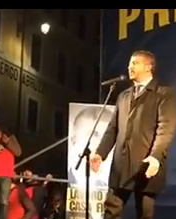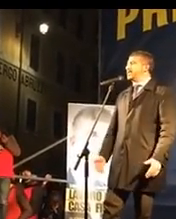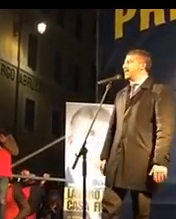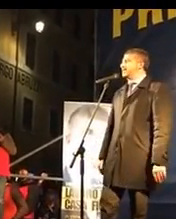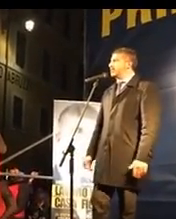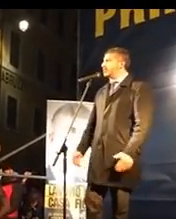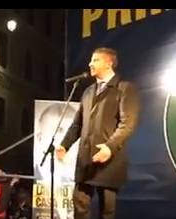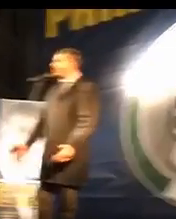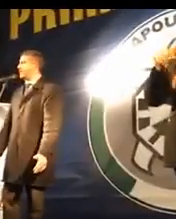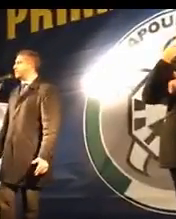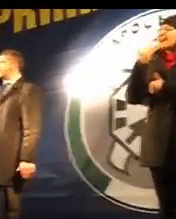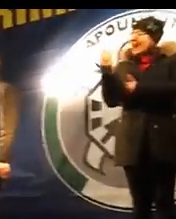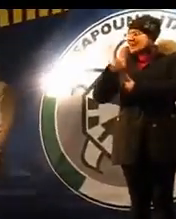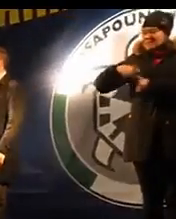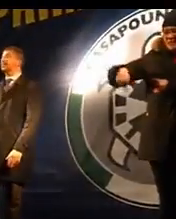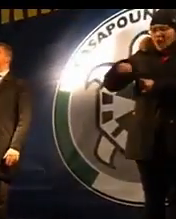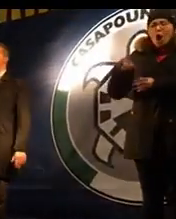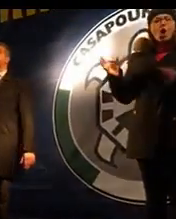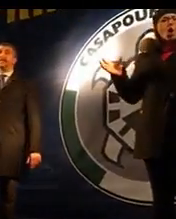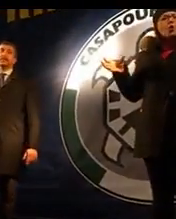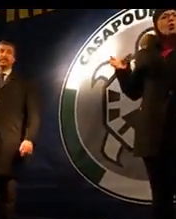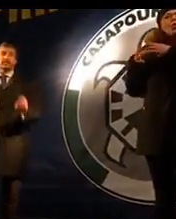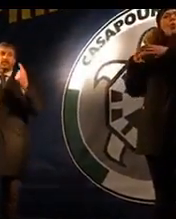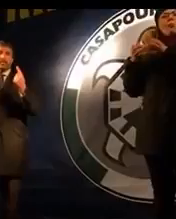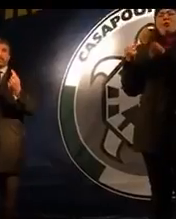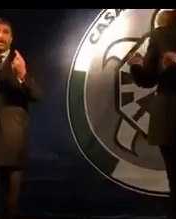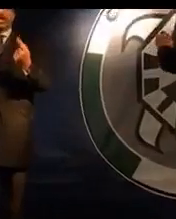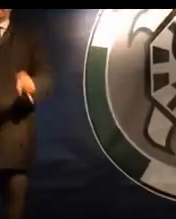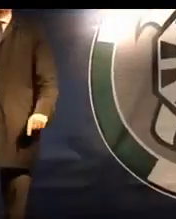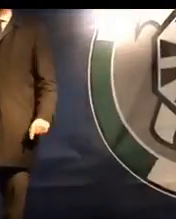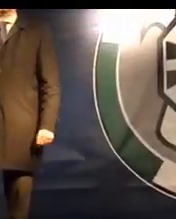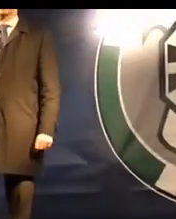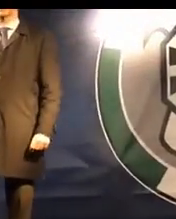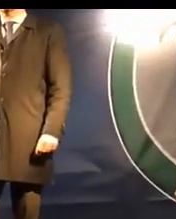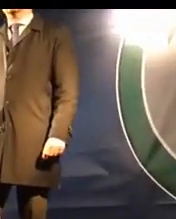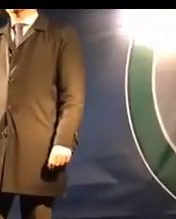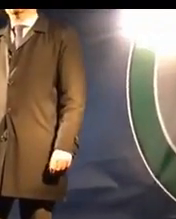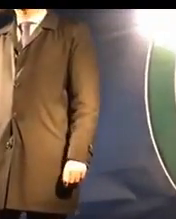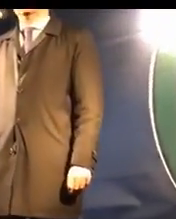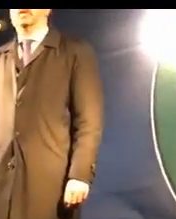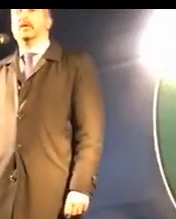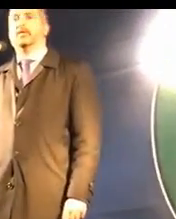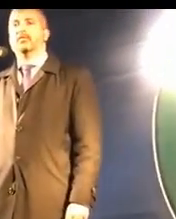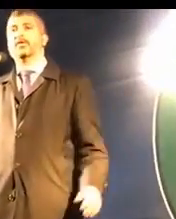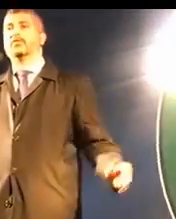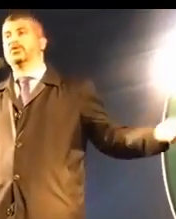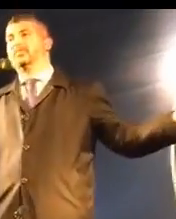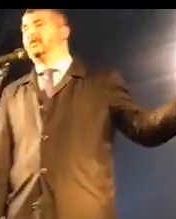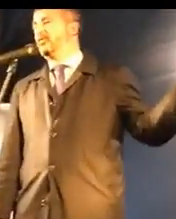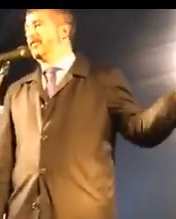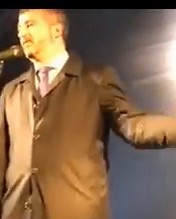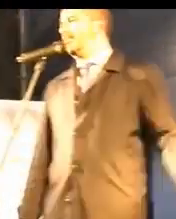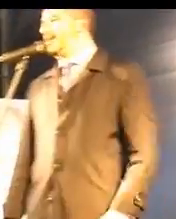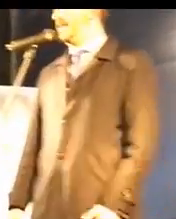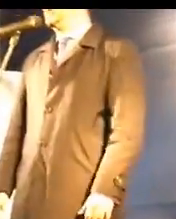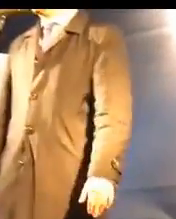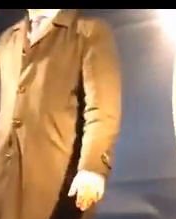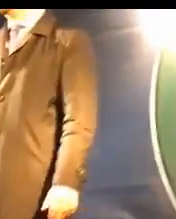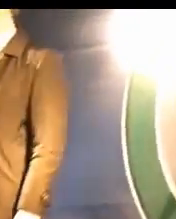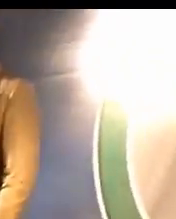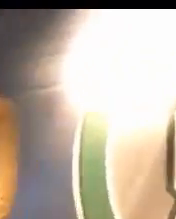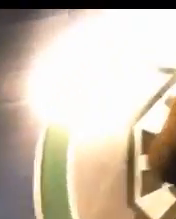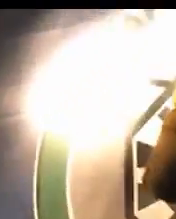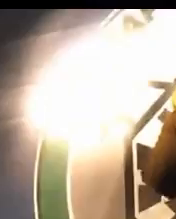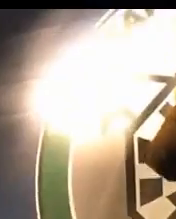forza dei suoi militanti, con il cuore dei suoi militanti. E visto che c'è stato un riconoscimento fatto a me